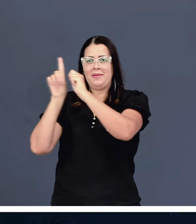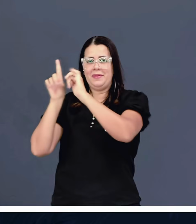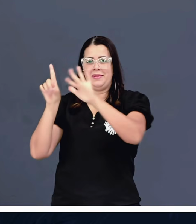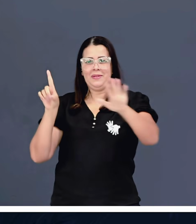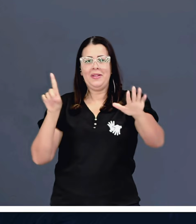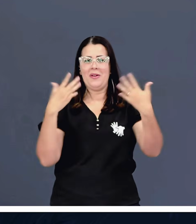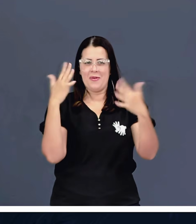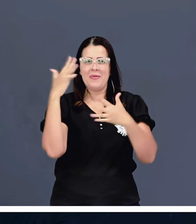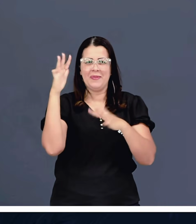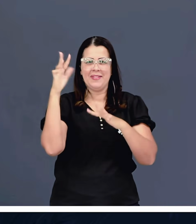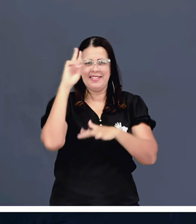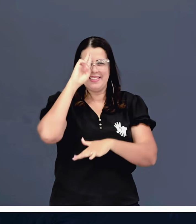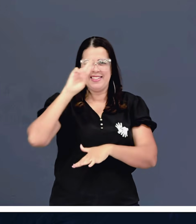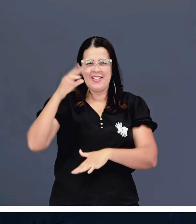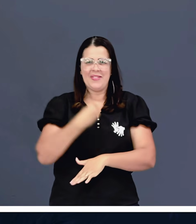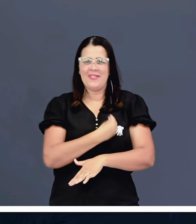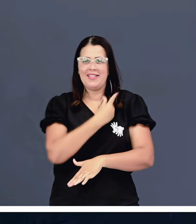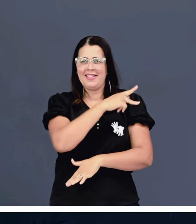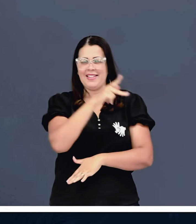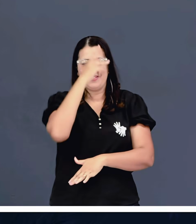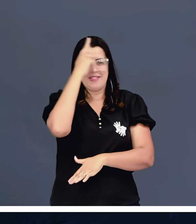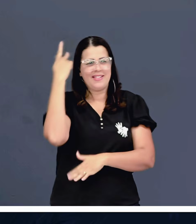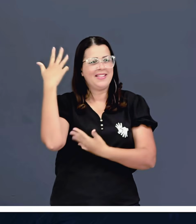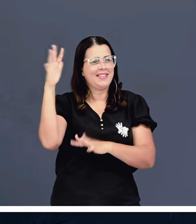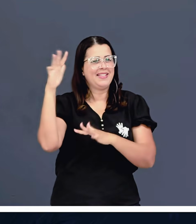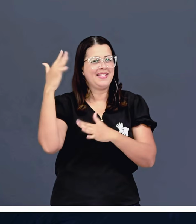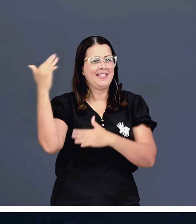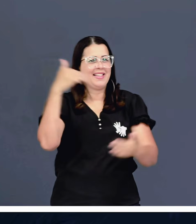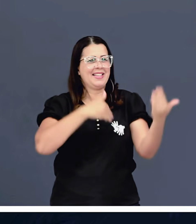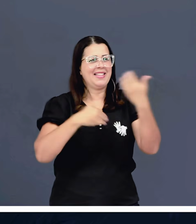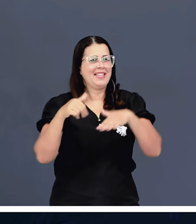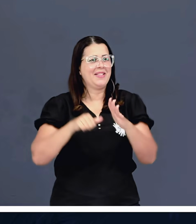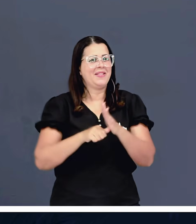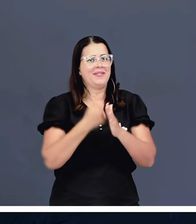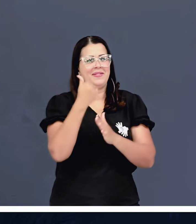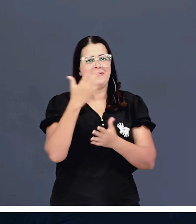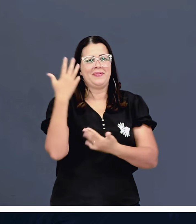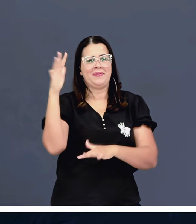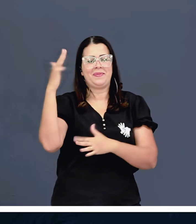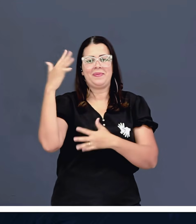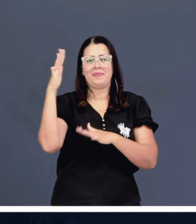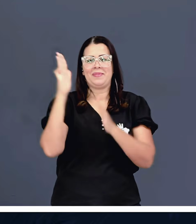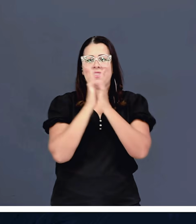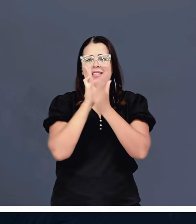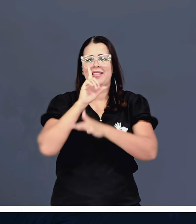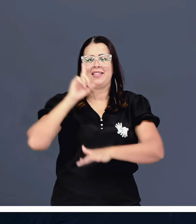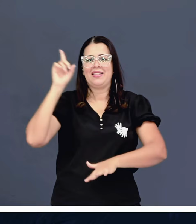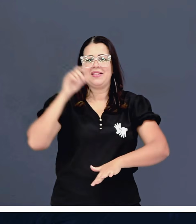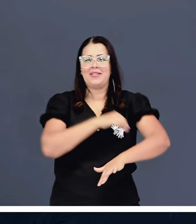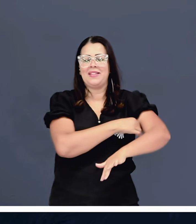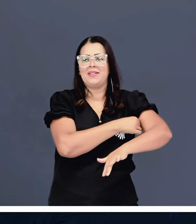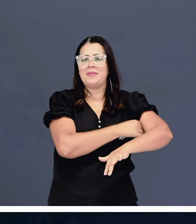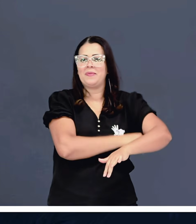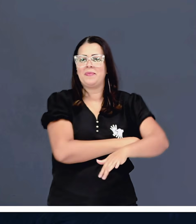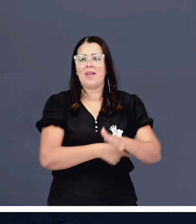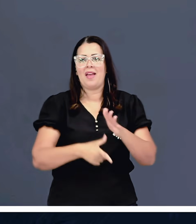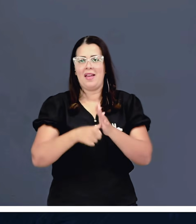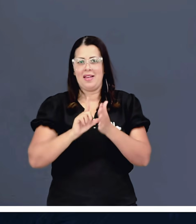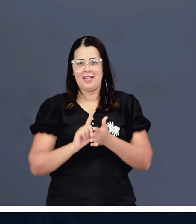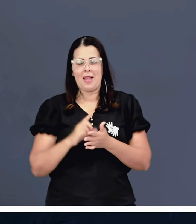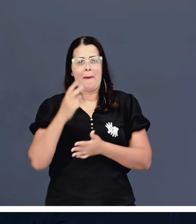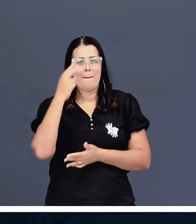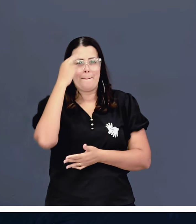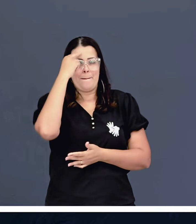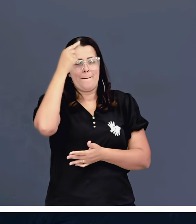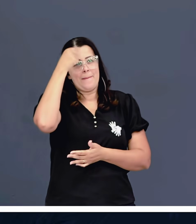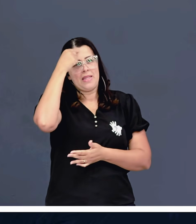Vamos aplaudir ao Senhor pela vida dessas pessoas que aqui estão pela primeira vez. Graças a Deus. Antes da gente